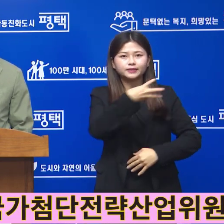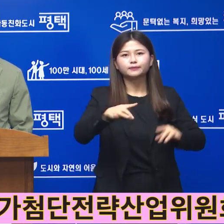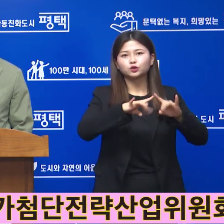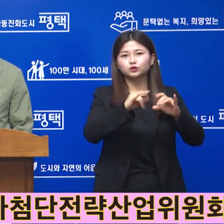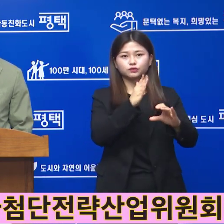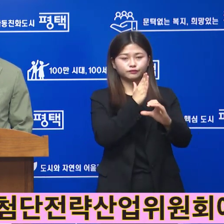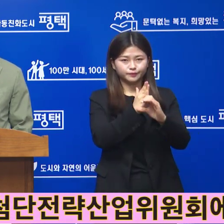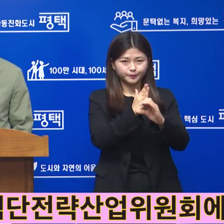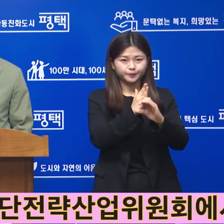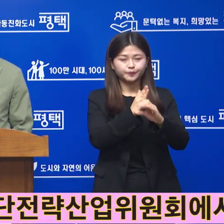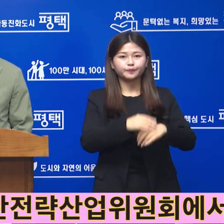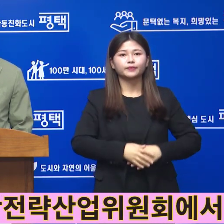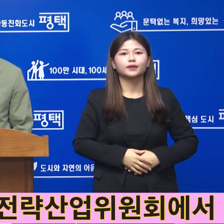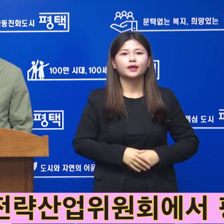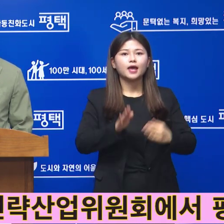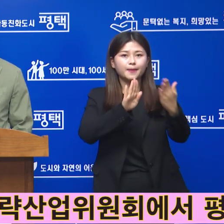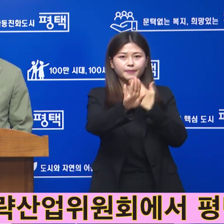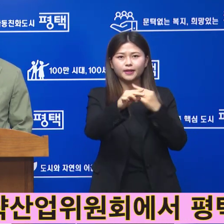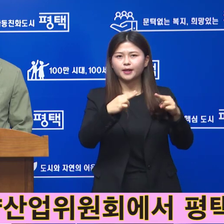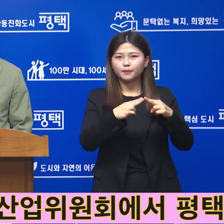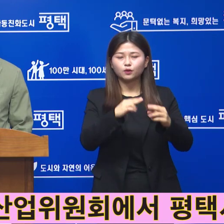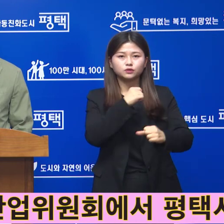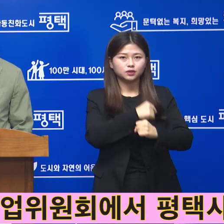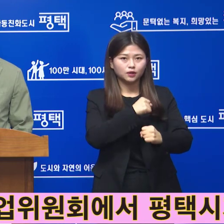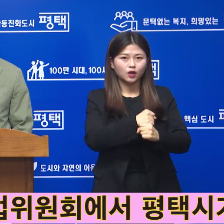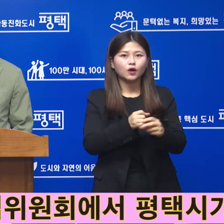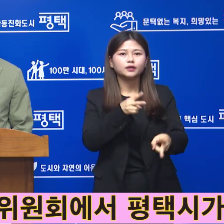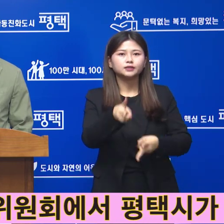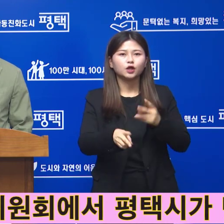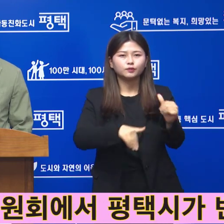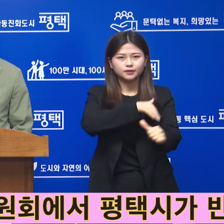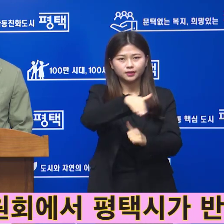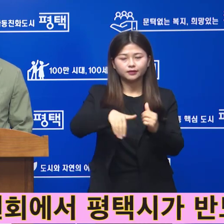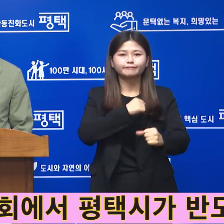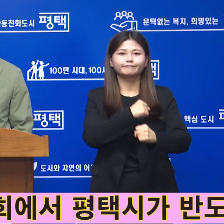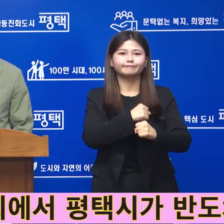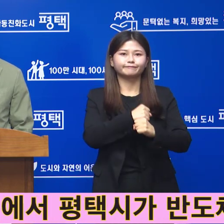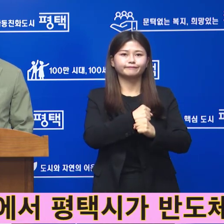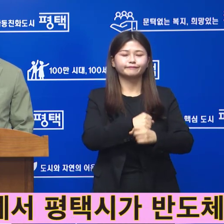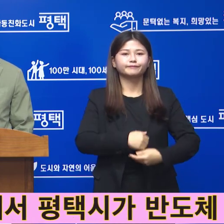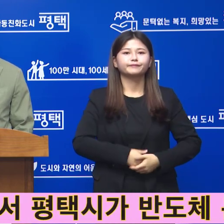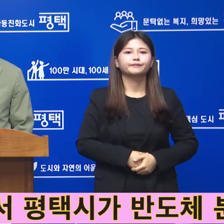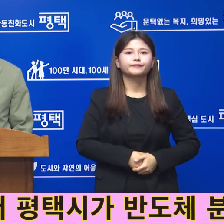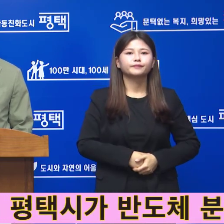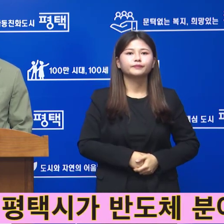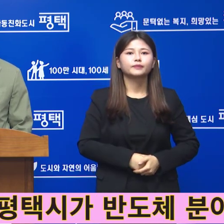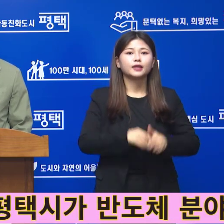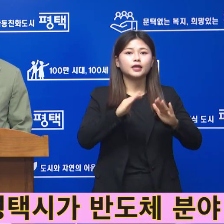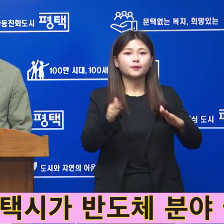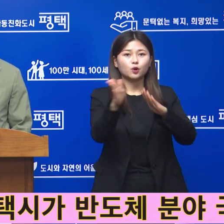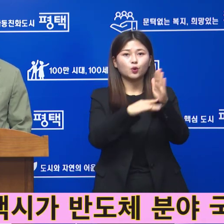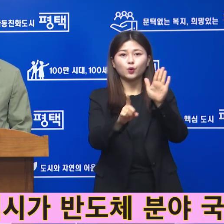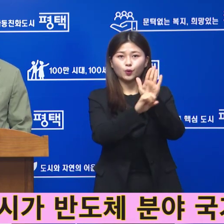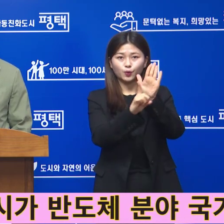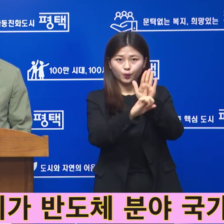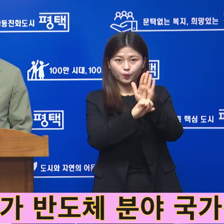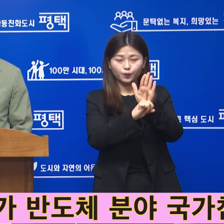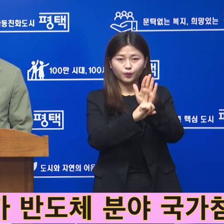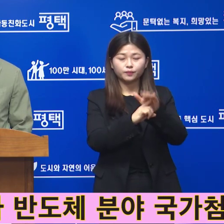중심이 되어 미래 반도체 제조 산업 생태계를 구축할 것입니다. 이번 공모 지정을